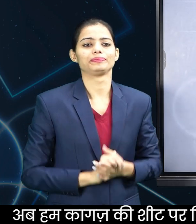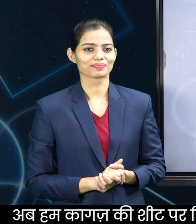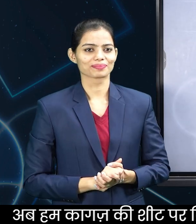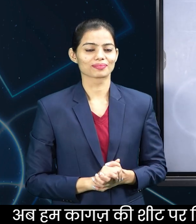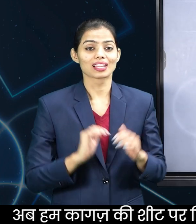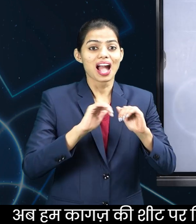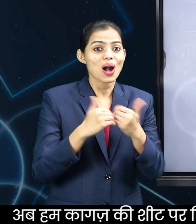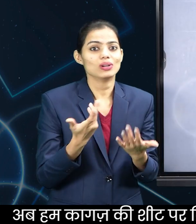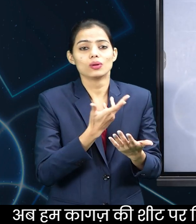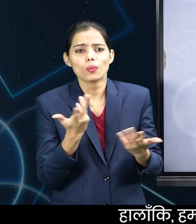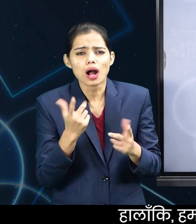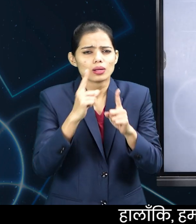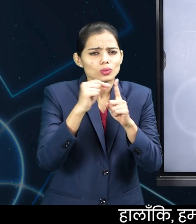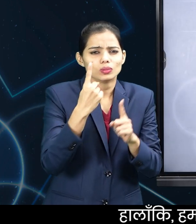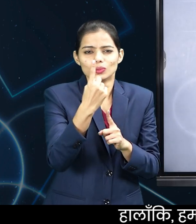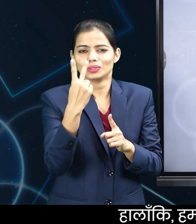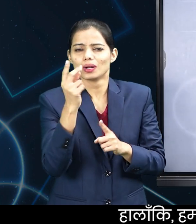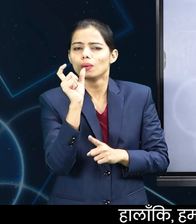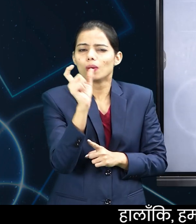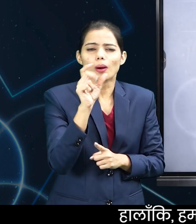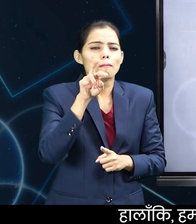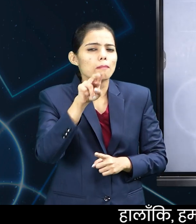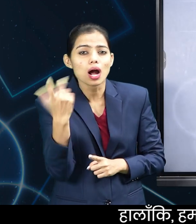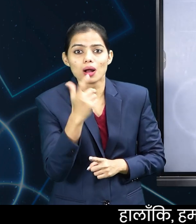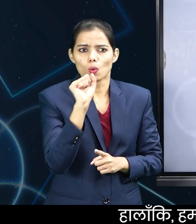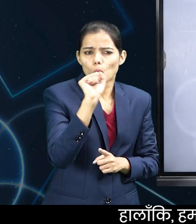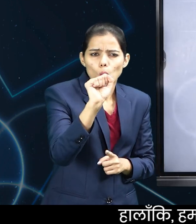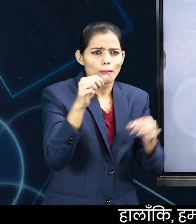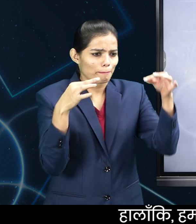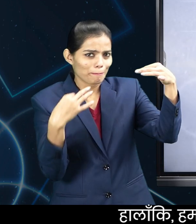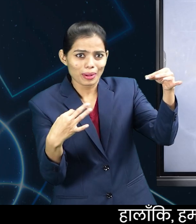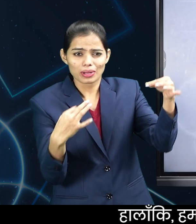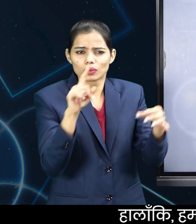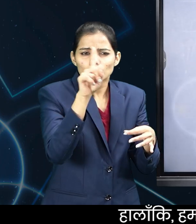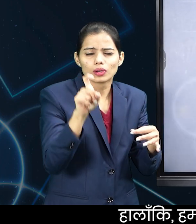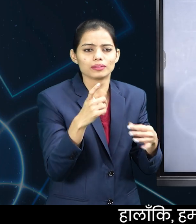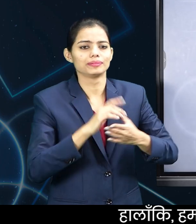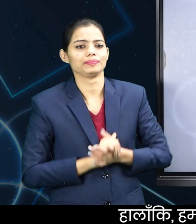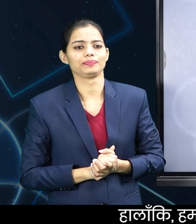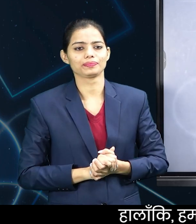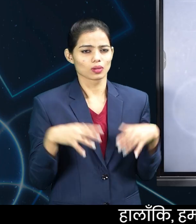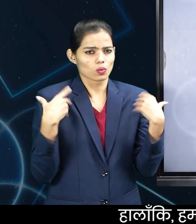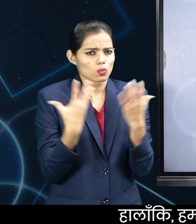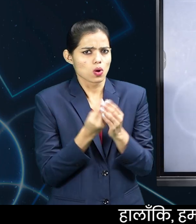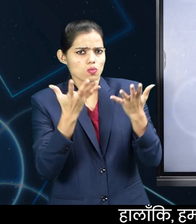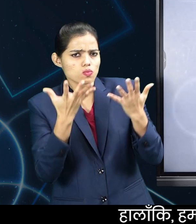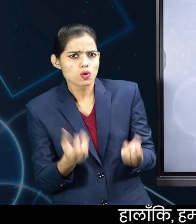कर सकते हैं। हालांकि हमारे पेपर में 1, 2 आदि का क्या मतलब है?